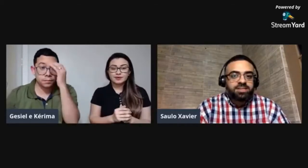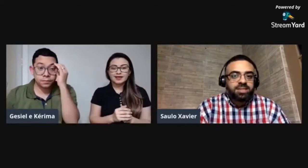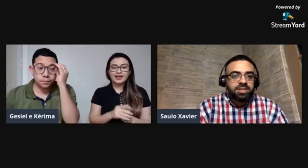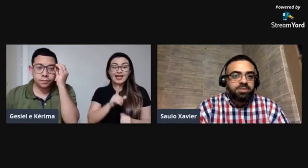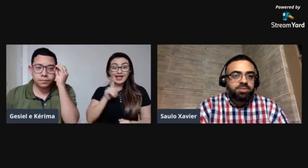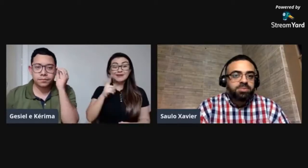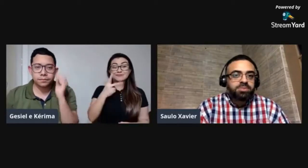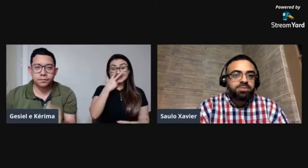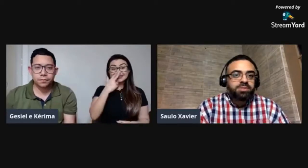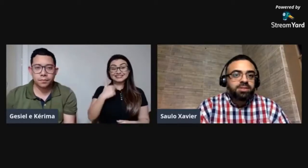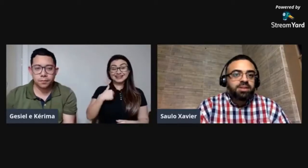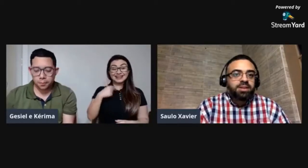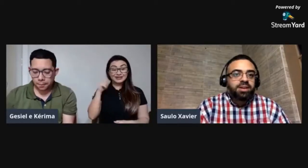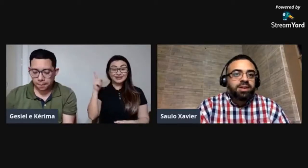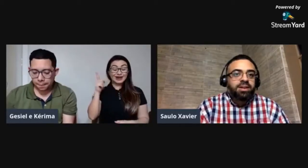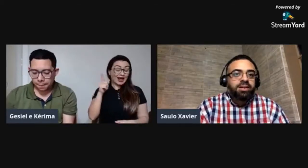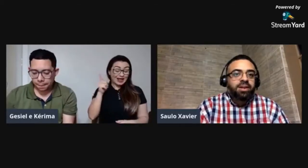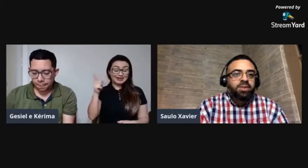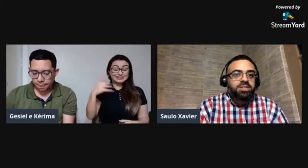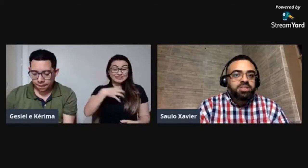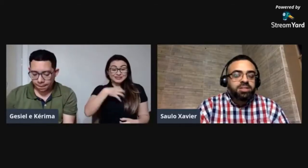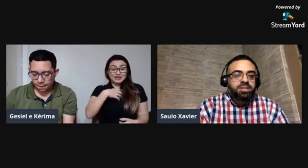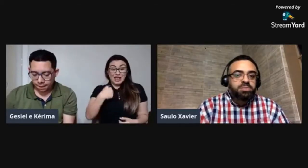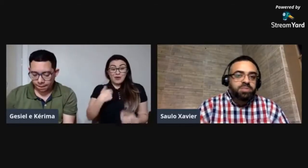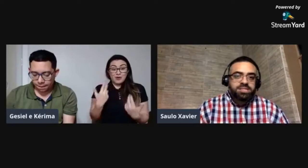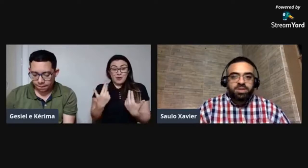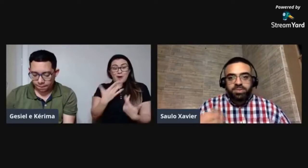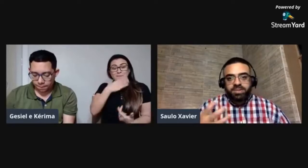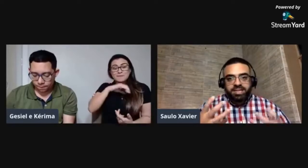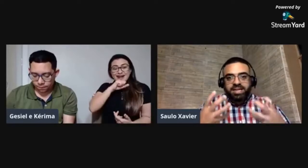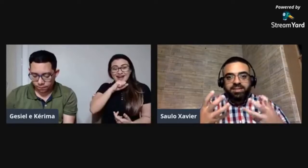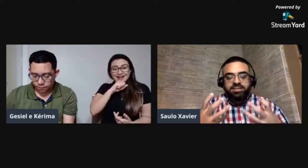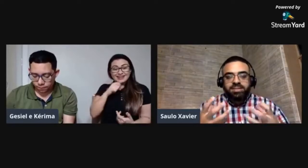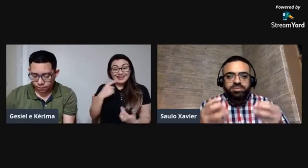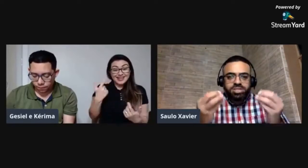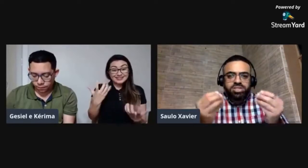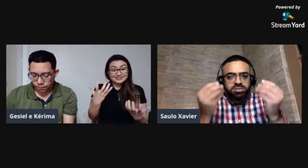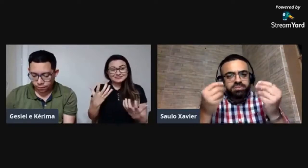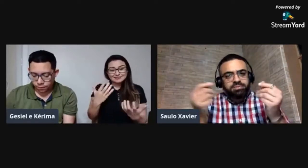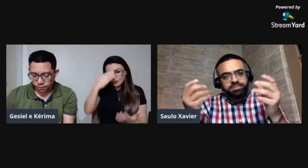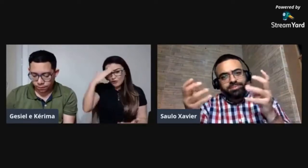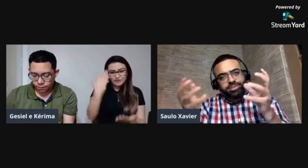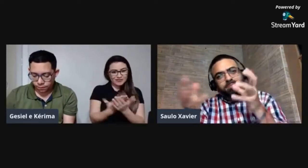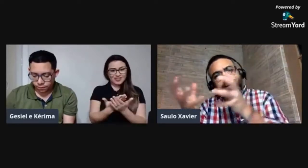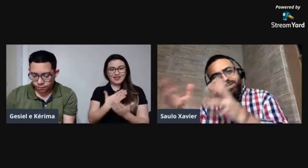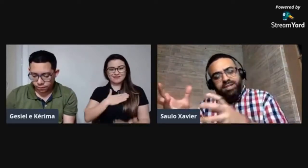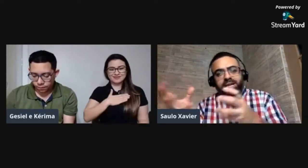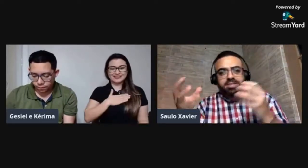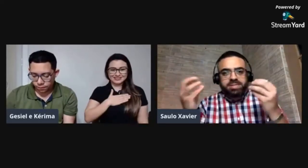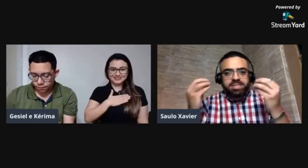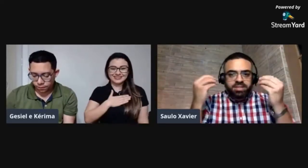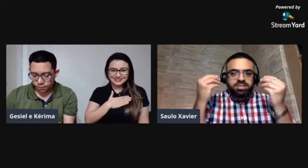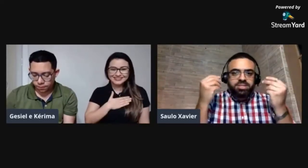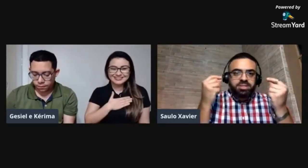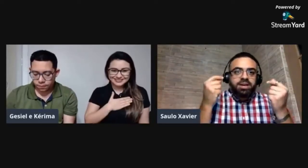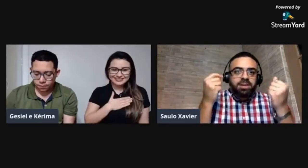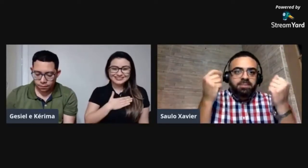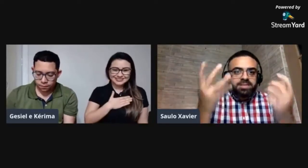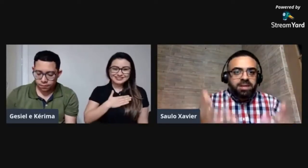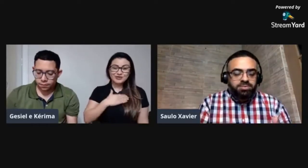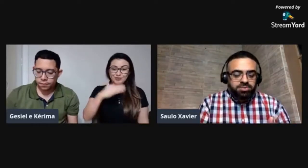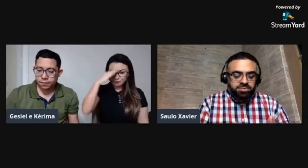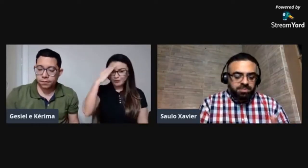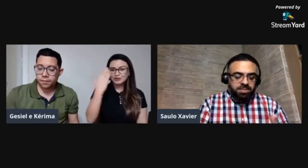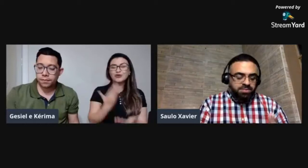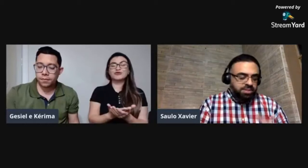deles, assim, sabe? Tipo, alguém que eles pudessem contar, não no sentido de pai de verdade, mas alguém de